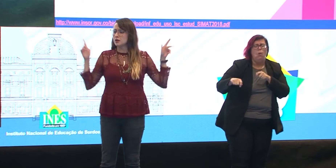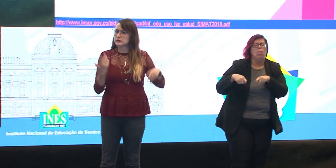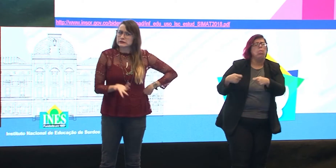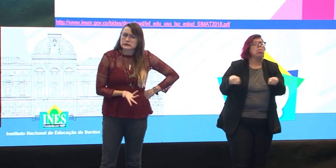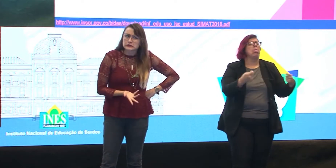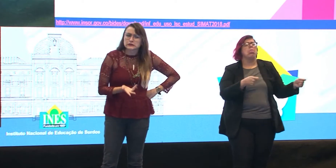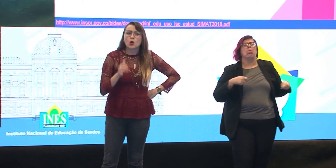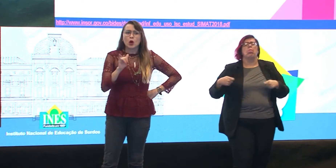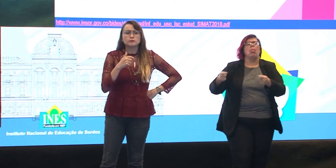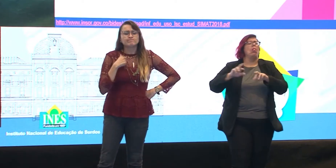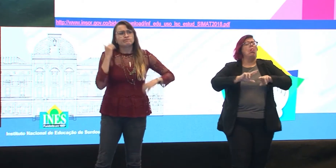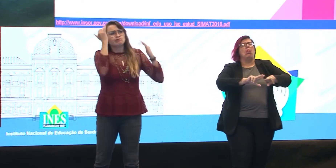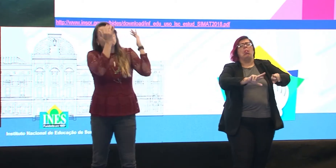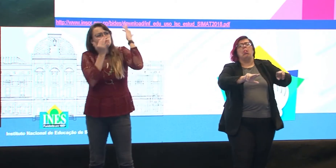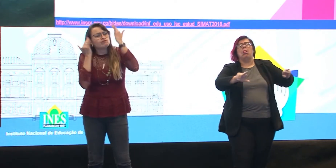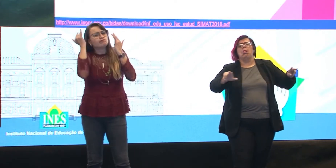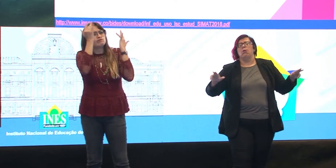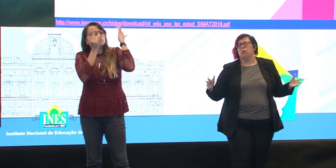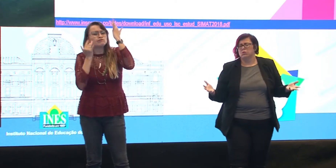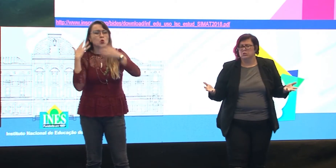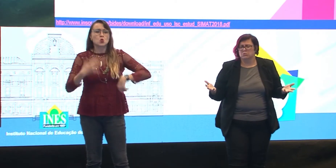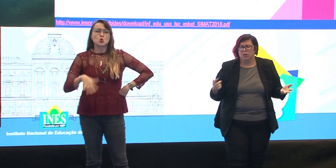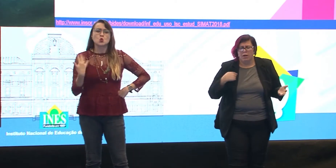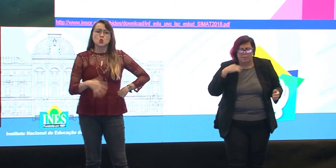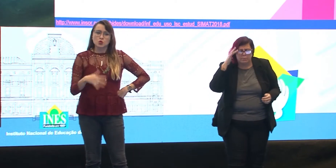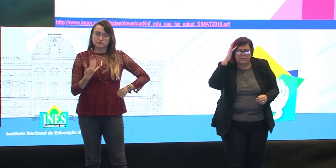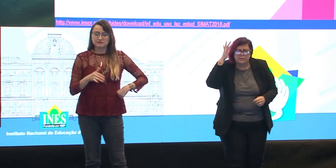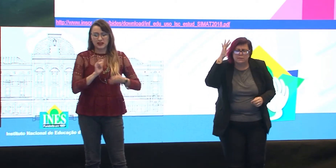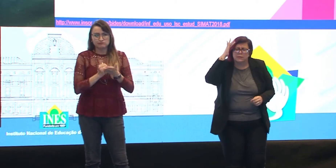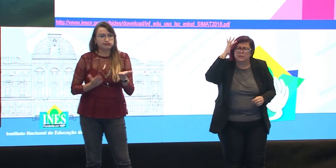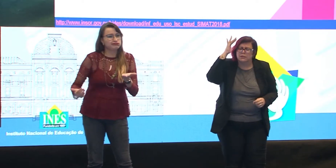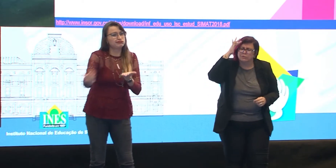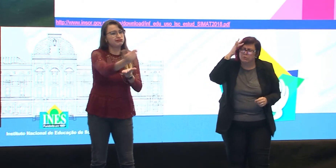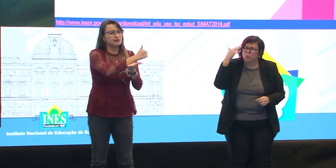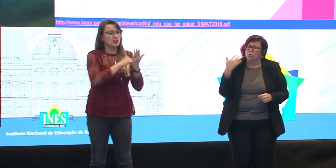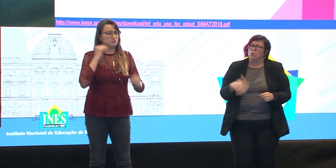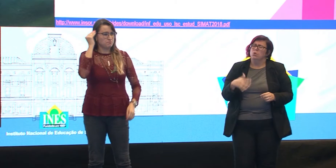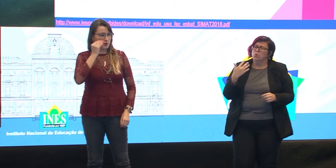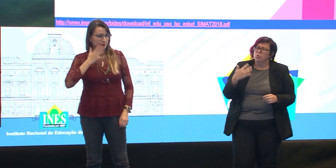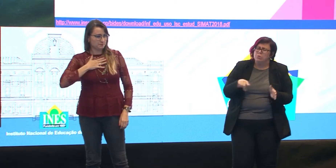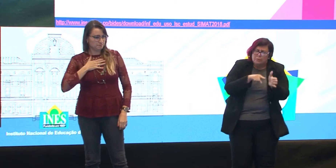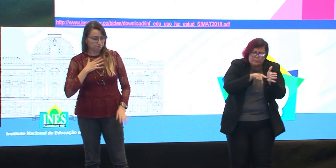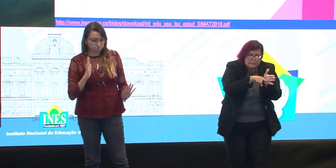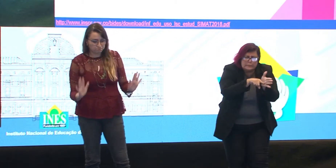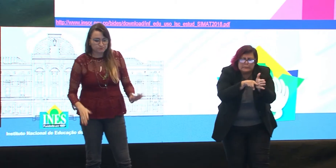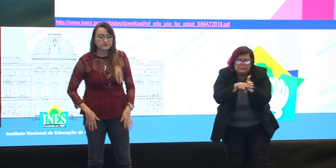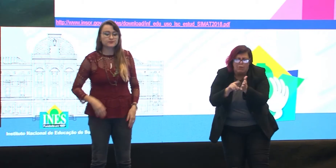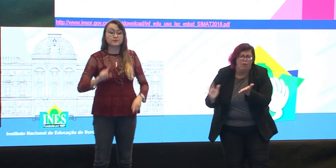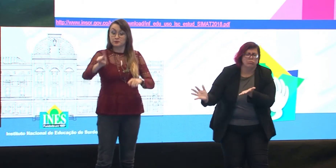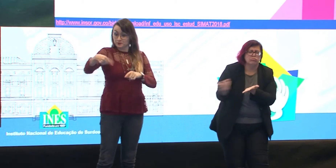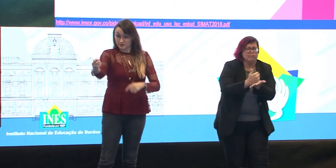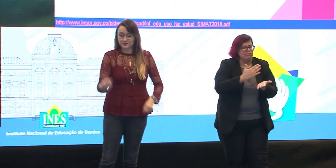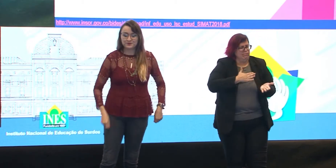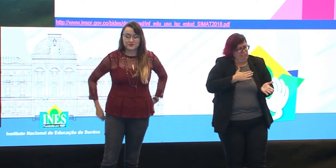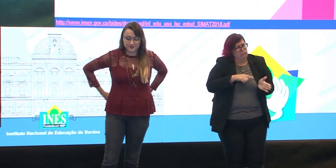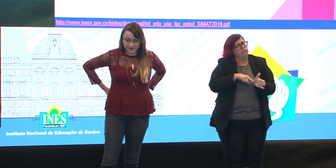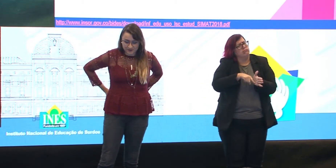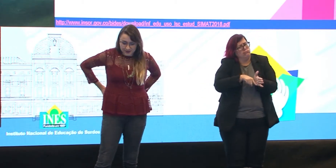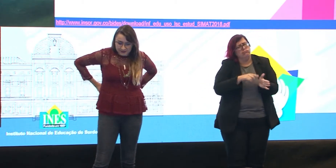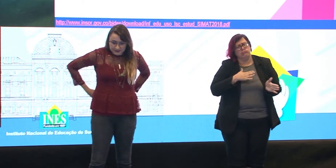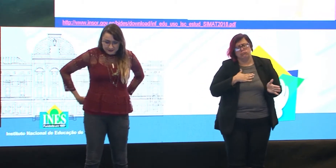mas que vão apresentar uma variação dialetal gigantesca por conta dessa região da Colômbia.